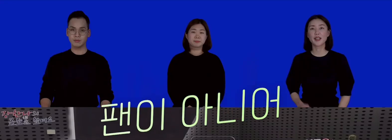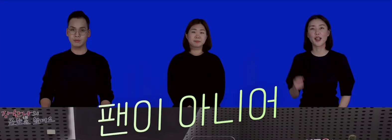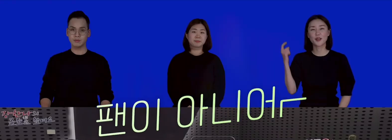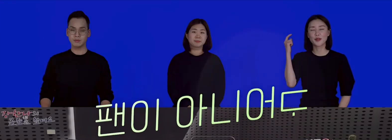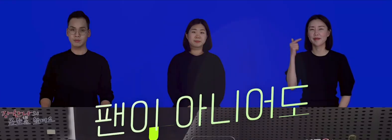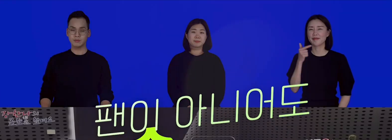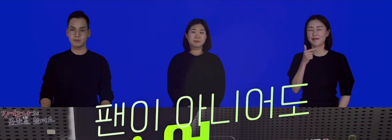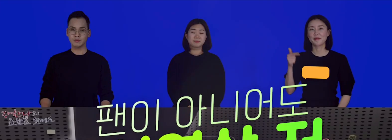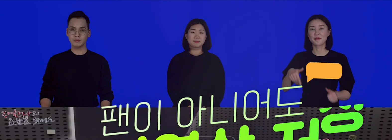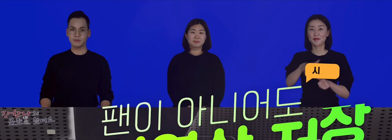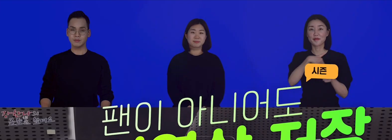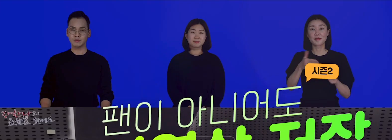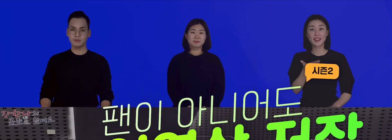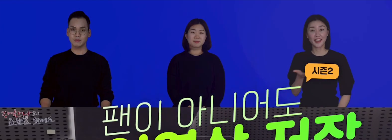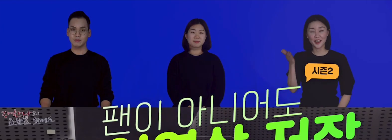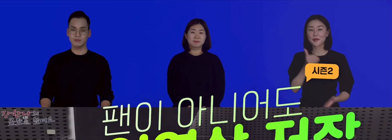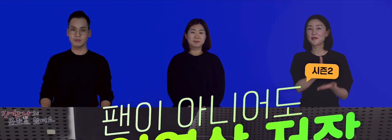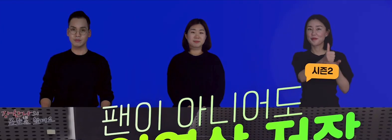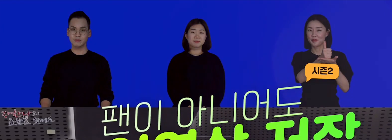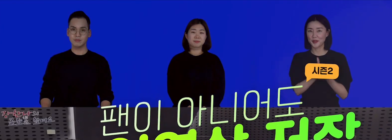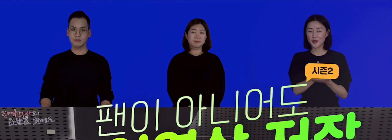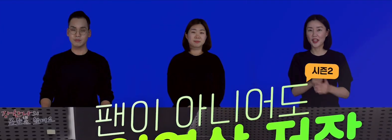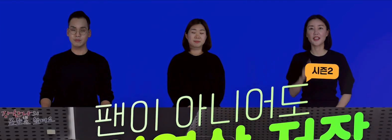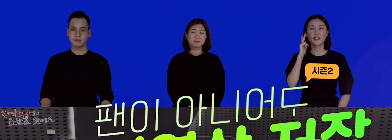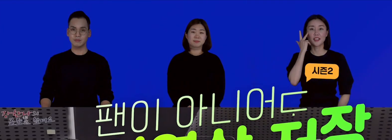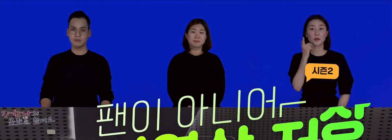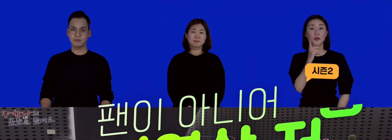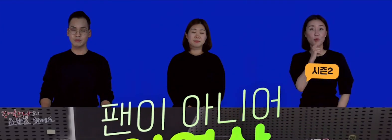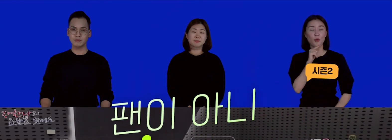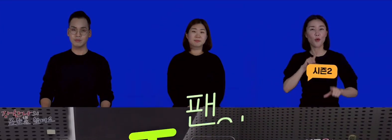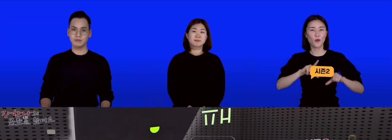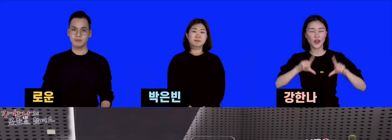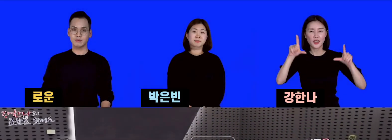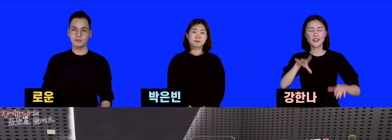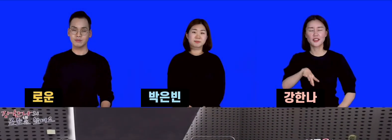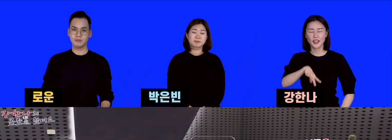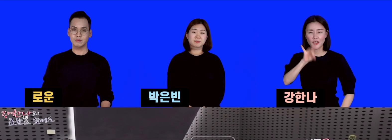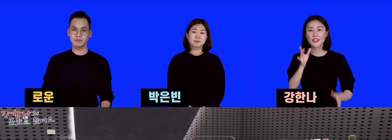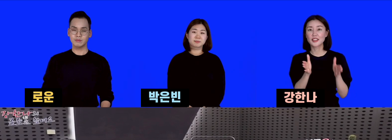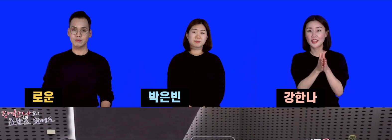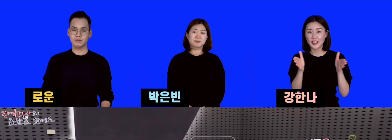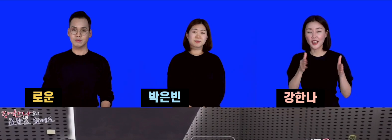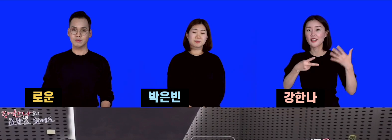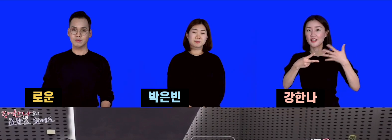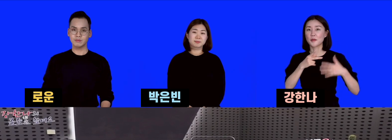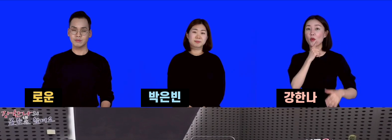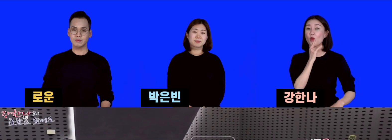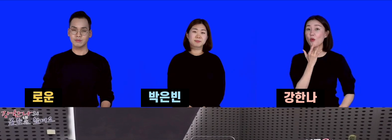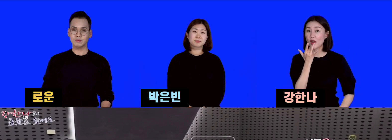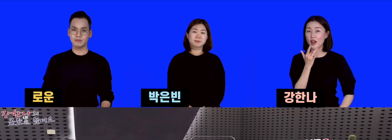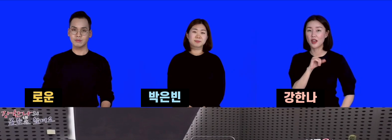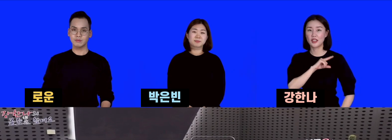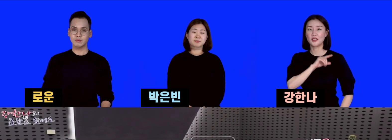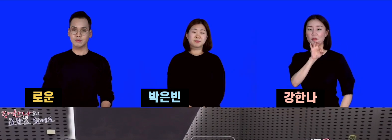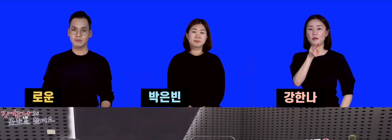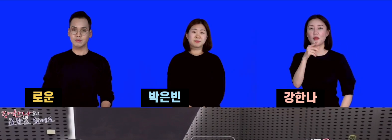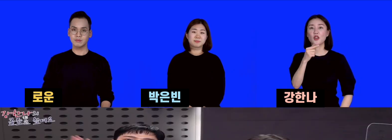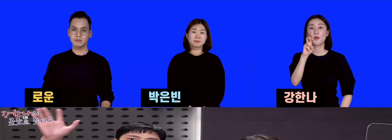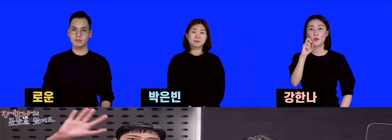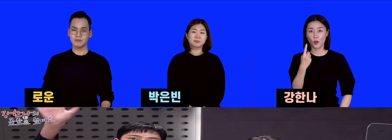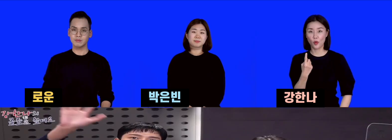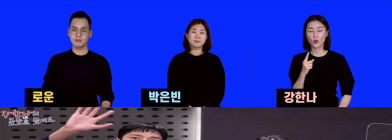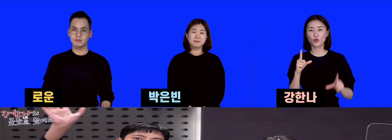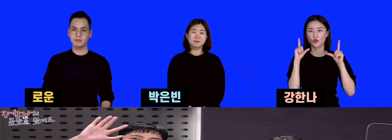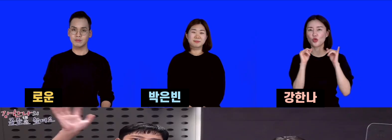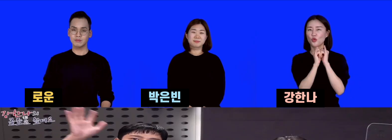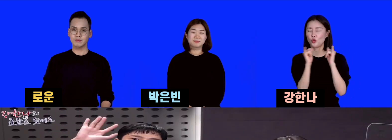볼륨을 높여요 텐션업 초대석 다음주 월요일 첫 방송을 앞둔 KBS 월화드라마 연모의 두 주연배우에게